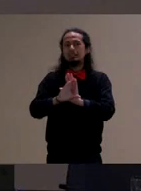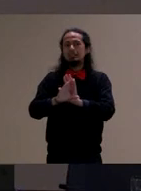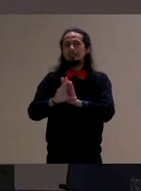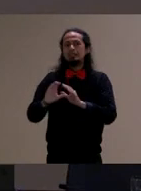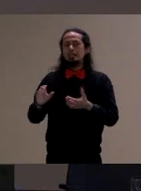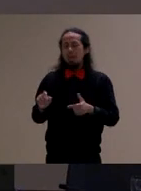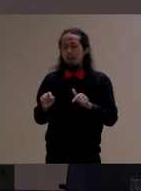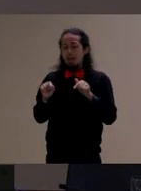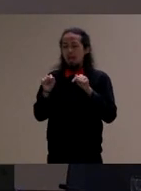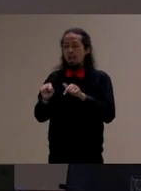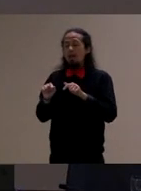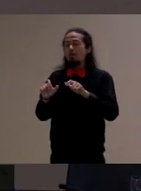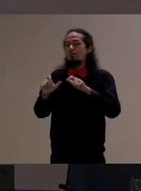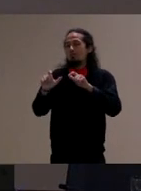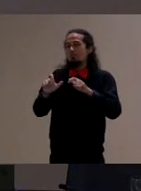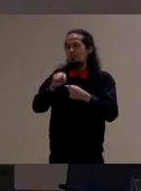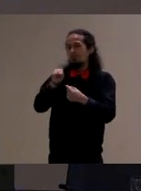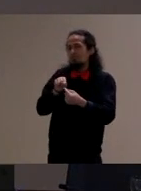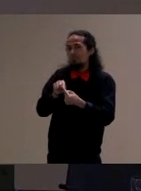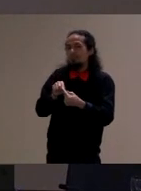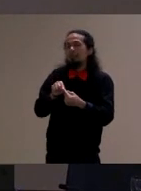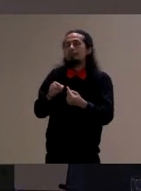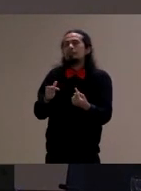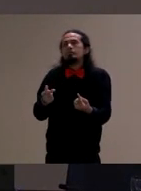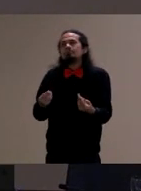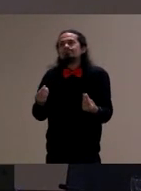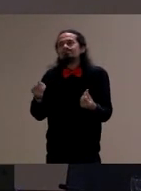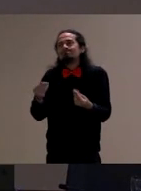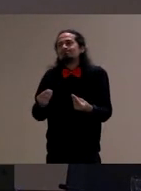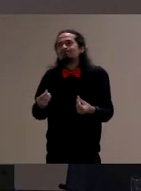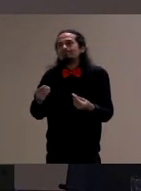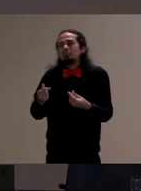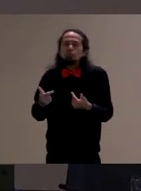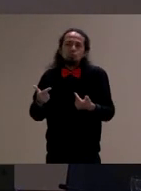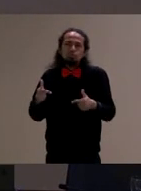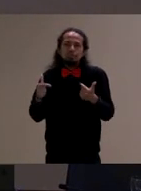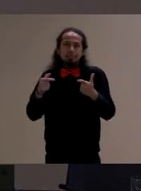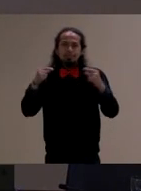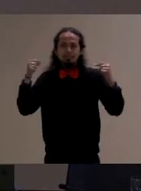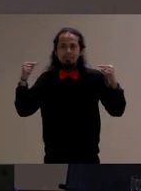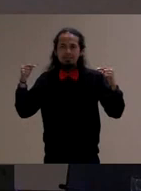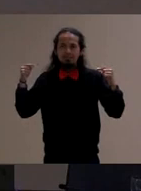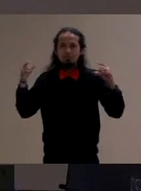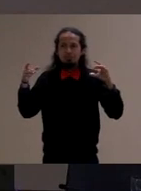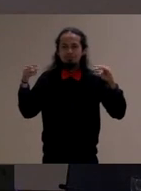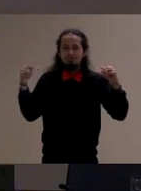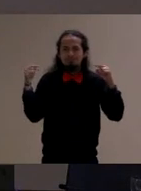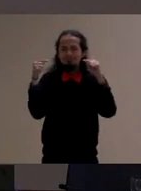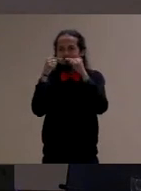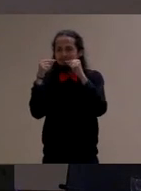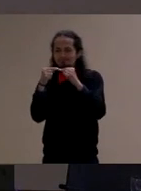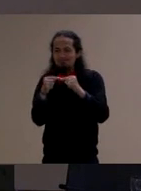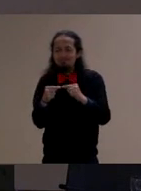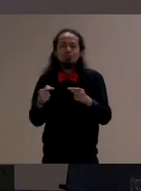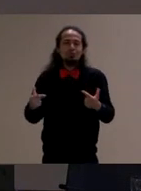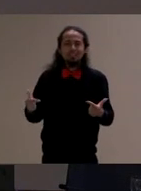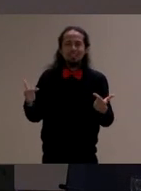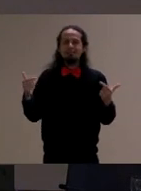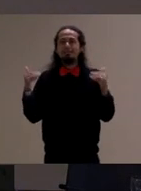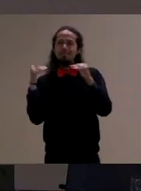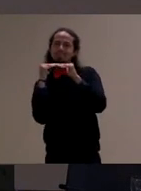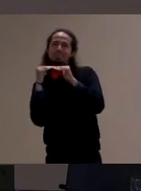de não consenso né A grande maioria que sabe que eu participei como uma das